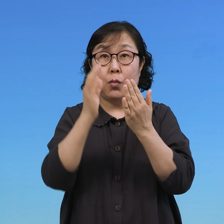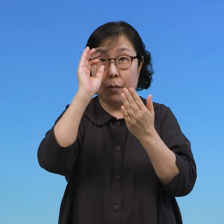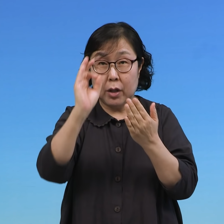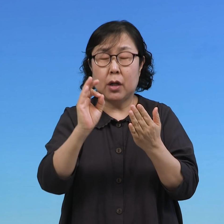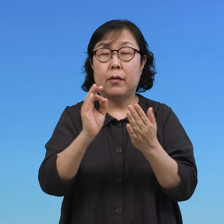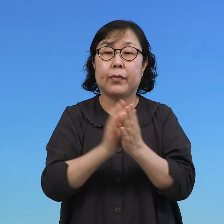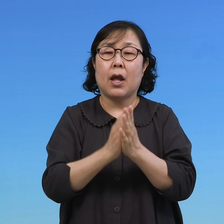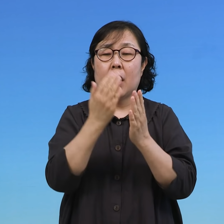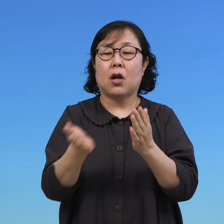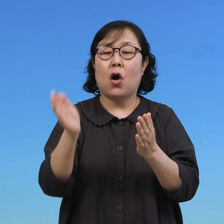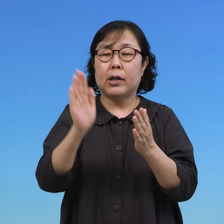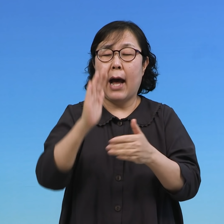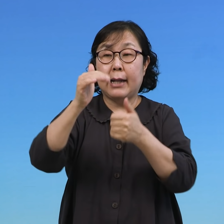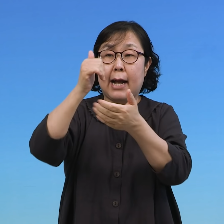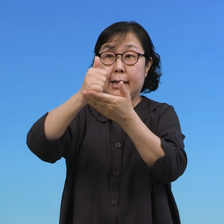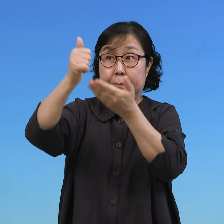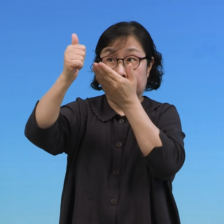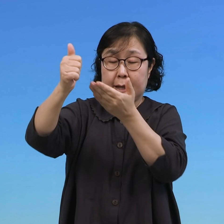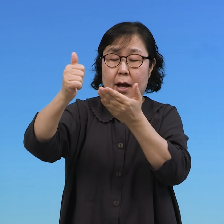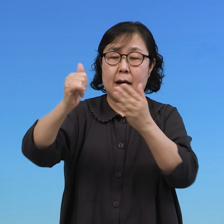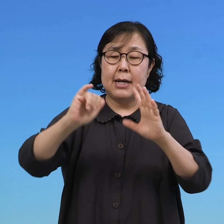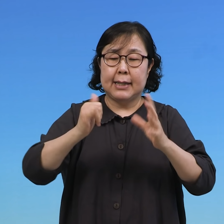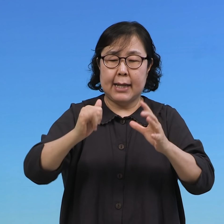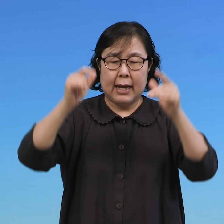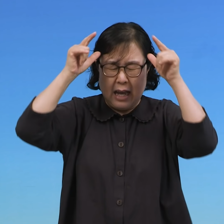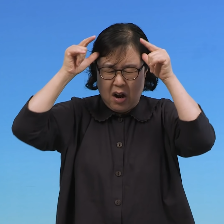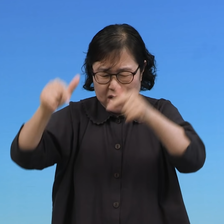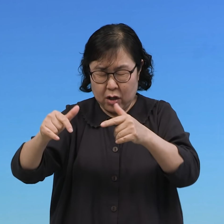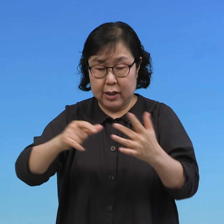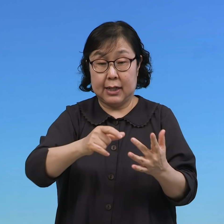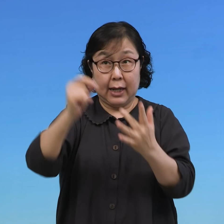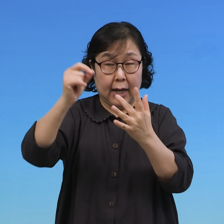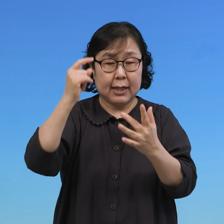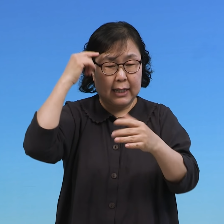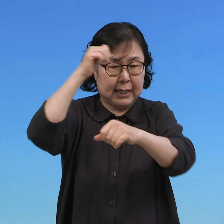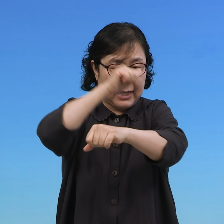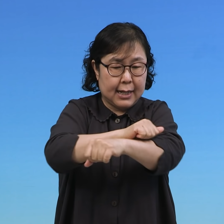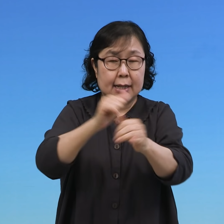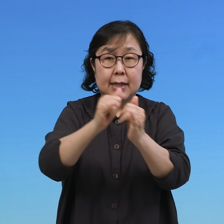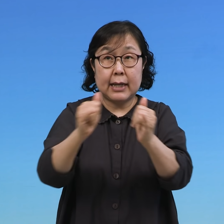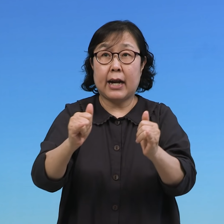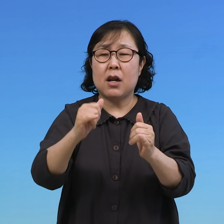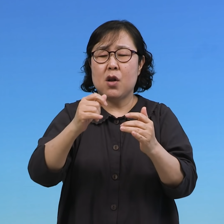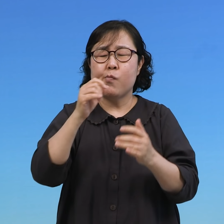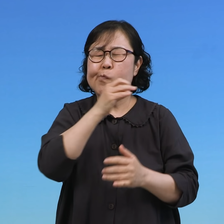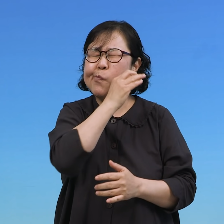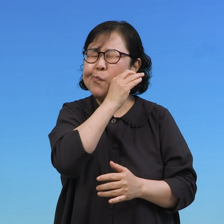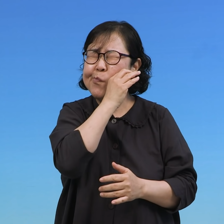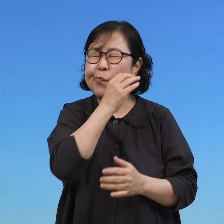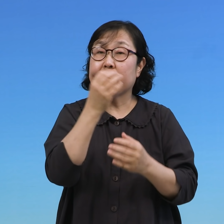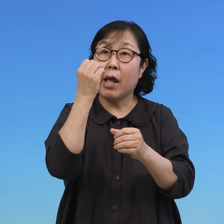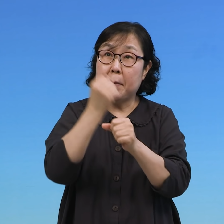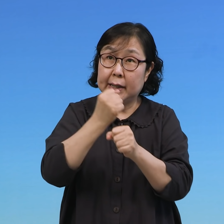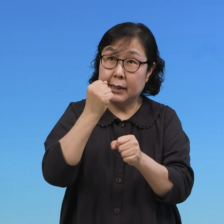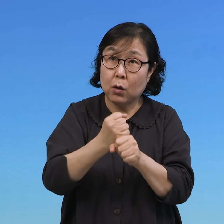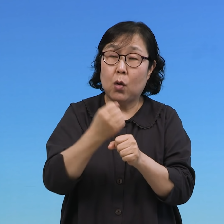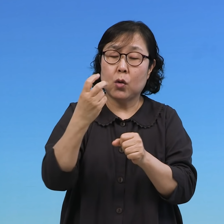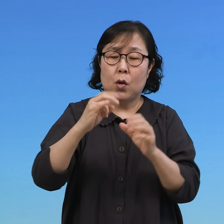27절 28절 그러나 하나님께서 세상에 미련한 것들을 택하사 지혜 있는 자들을 부끄럽게 하려